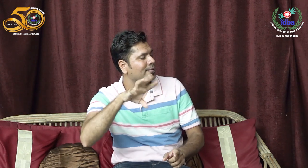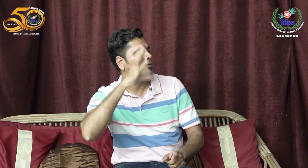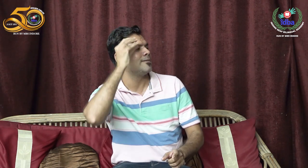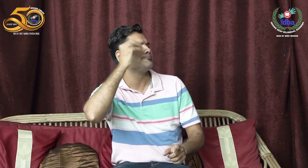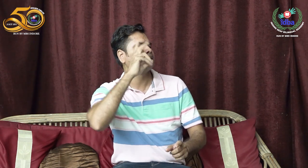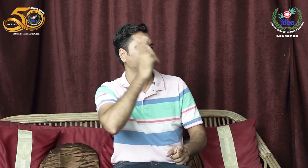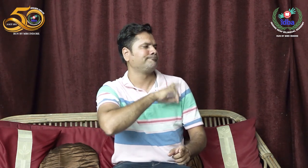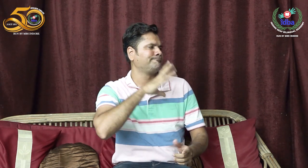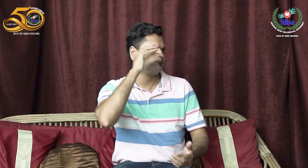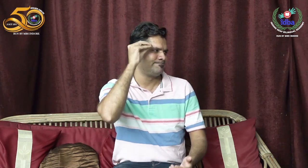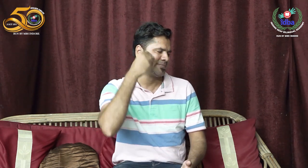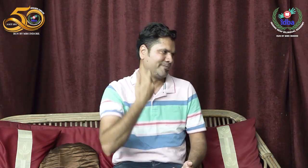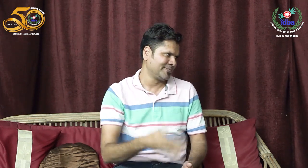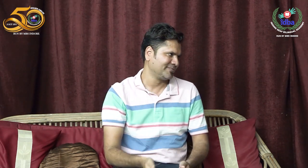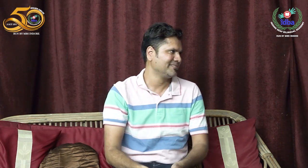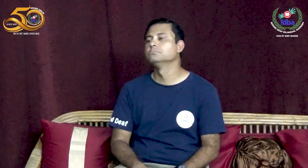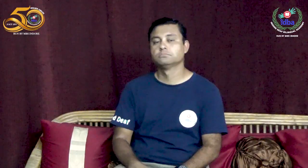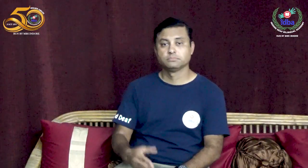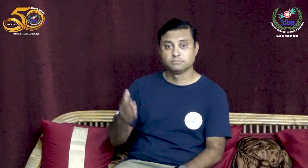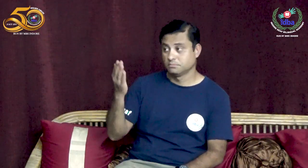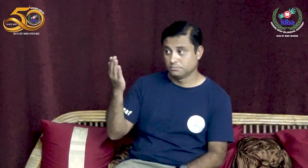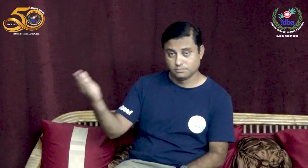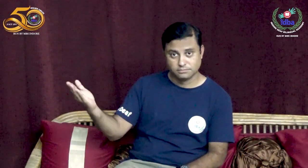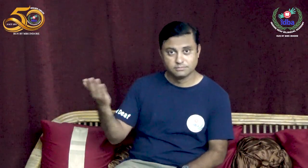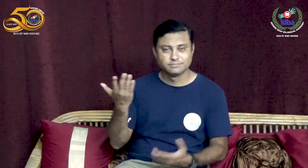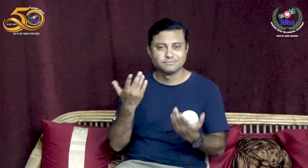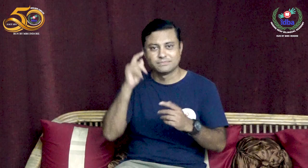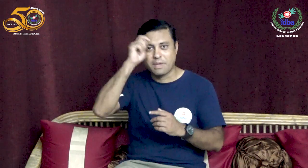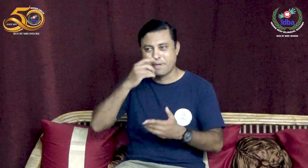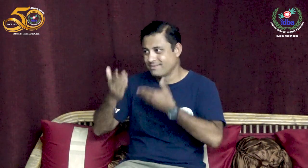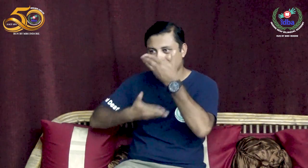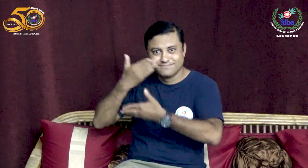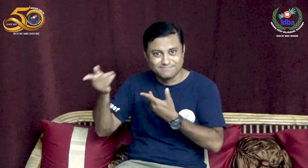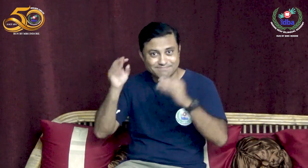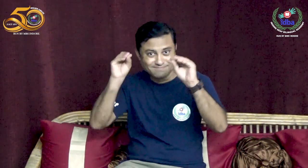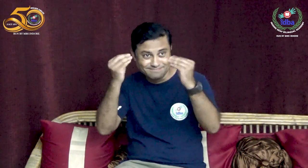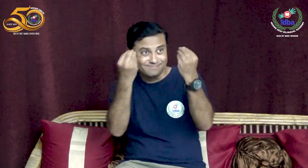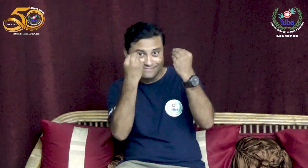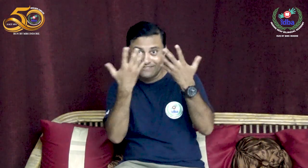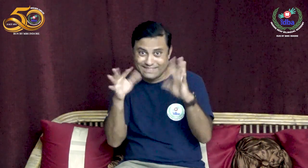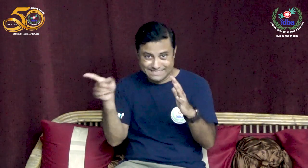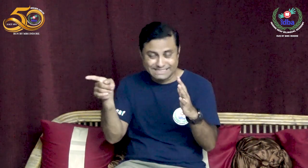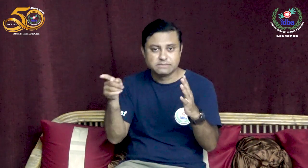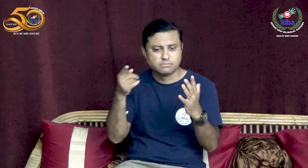जैसे हम कुछ लेने गए बाज़ार में तो फिर जैसे किलोग्राम तो मुझे समझ में नहीं आता था, सब मुझे मैम ने सिखाया।